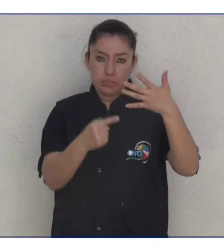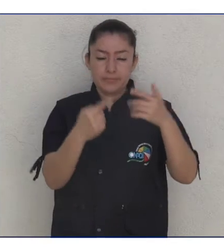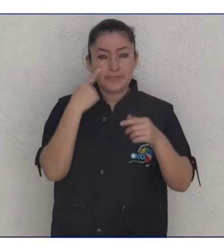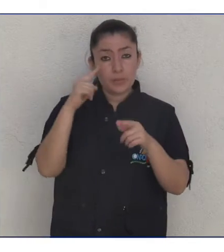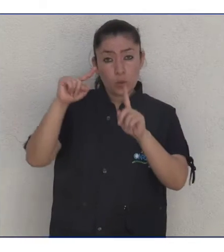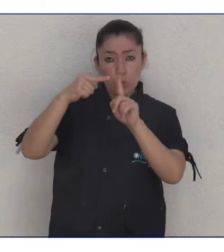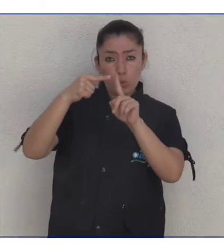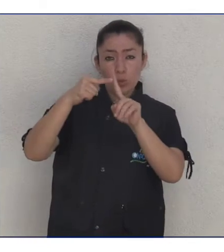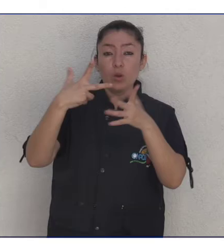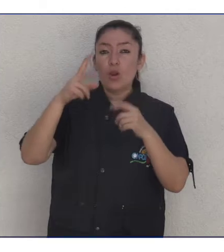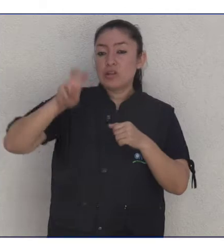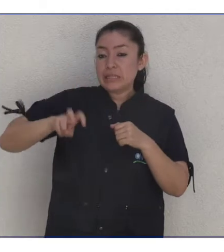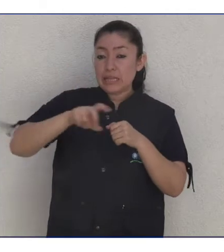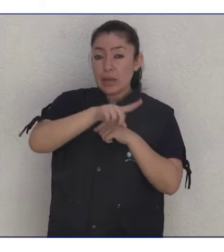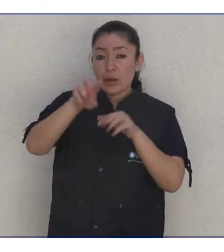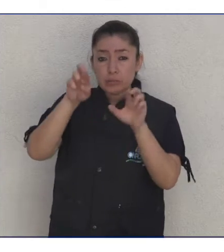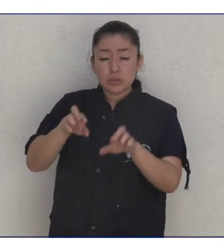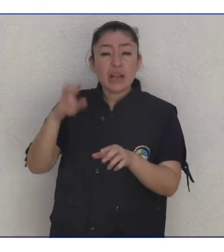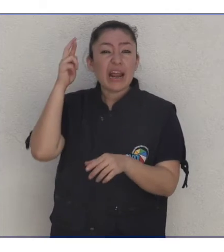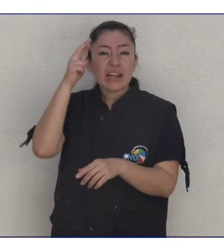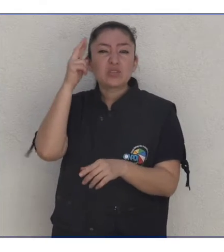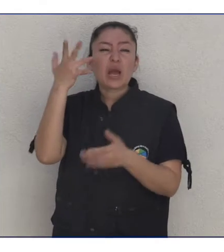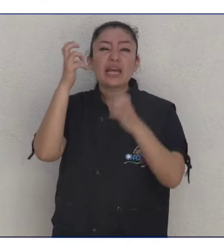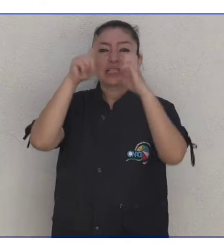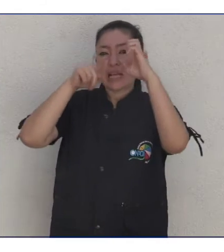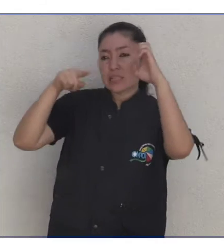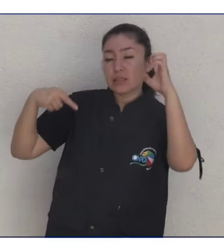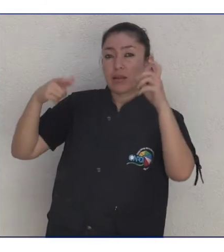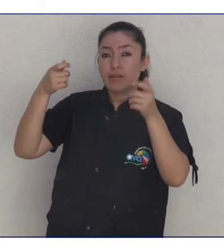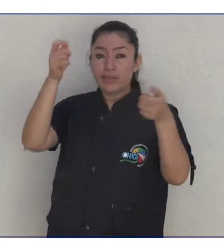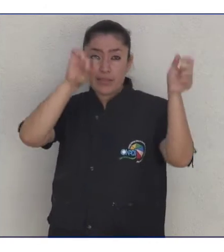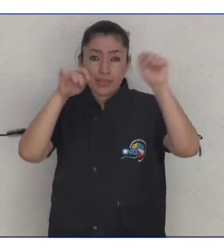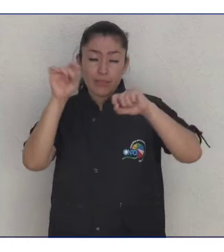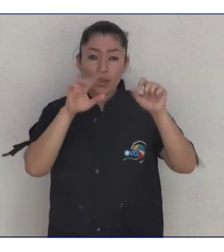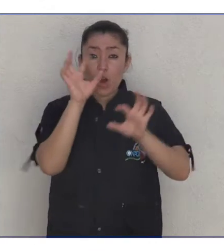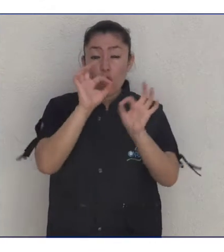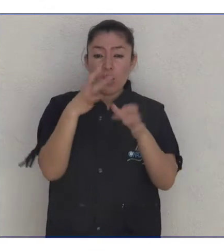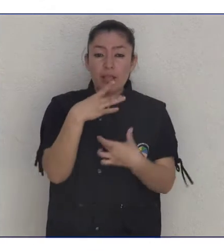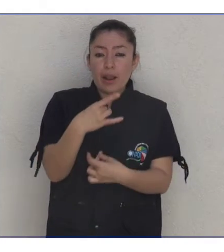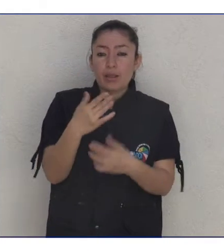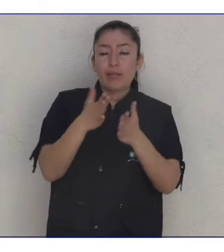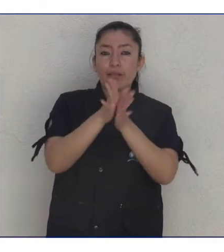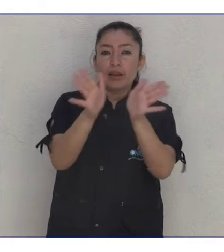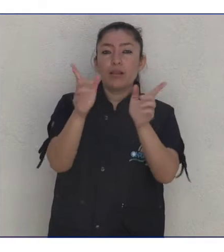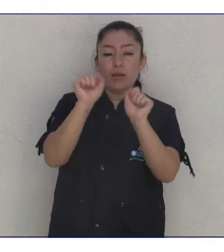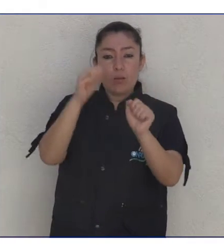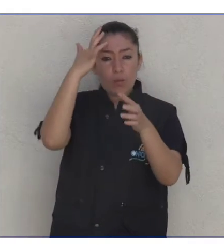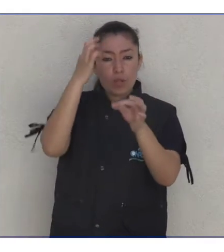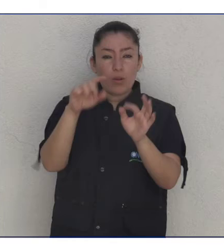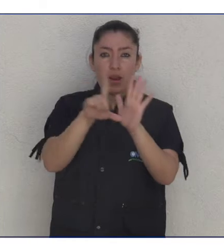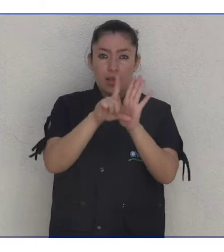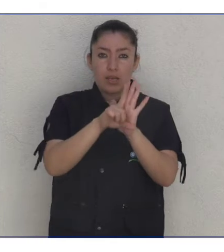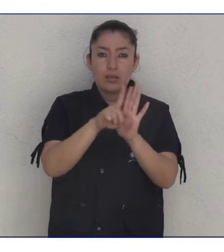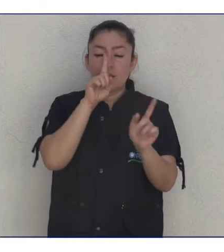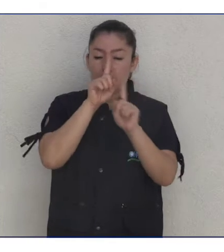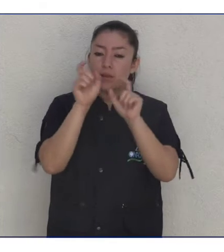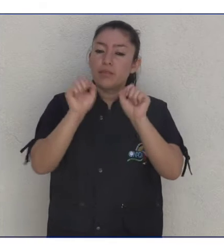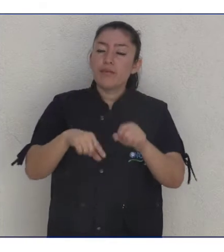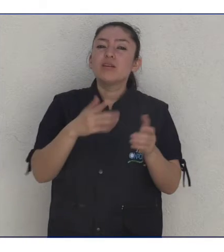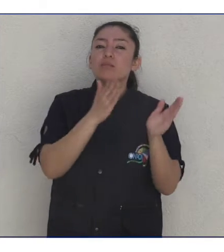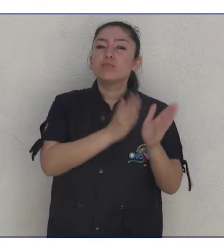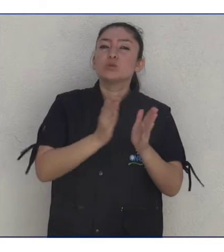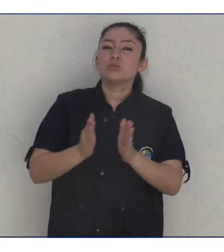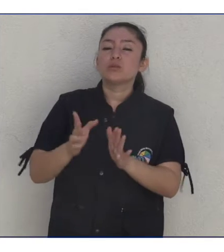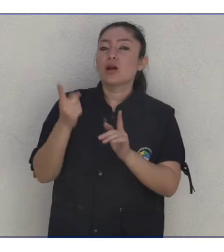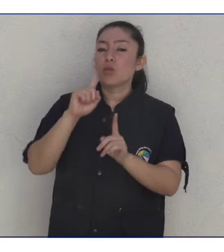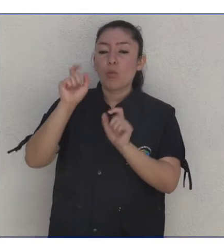casos. 1. Los necesarios por razones estadísticas, científicas o de interés general previstas en la ley, previo procedimiento